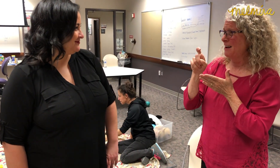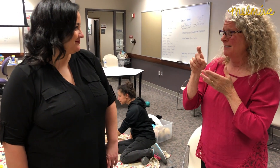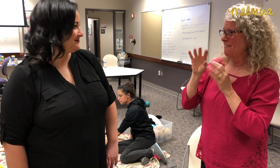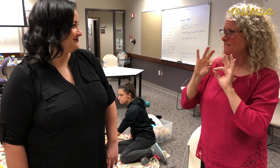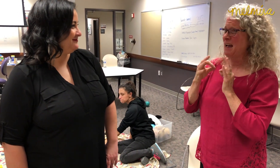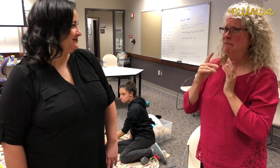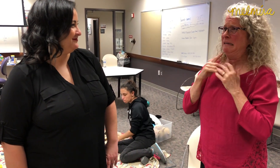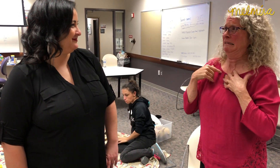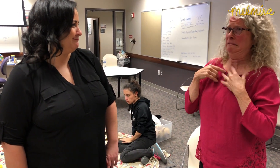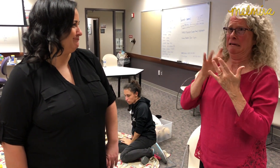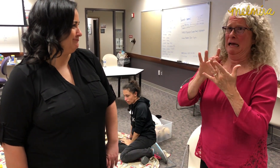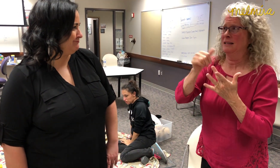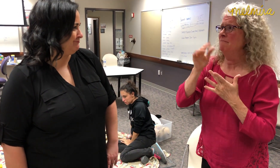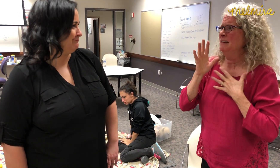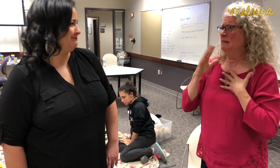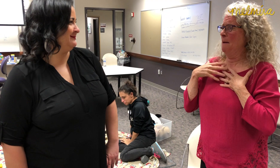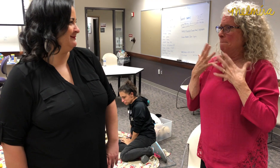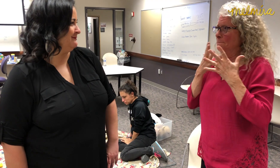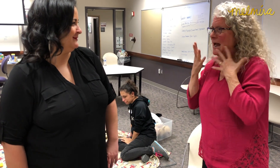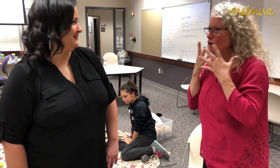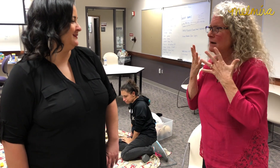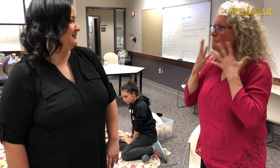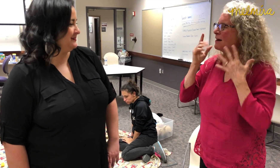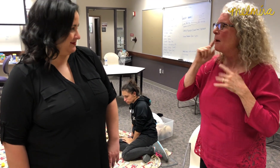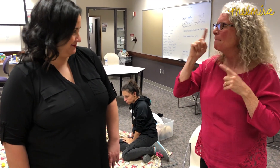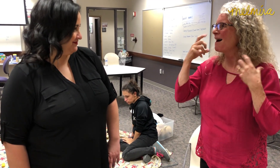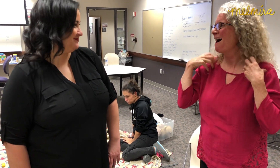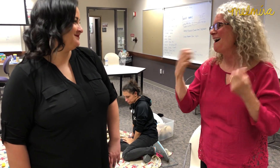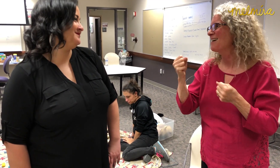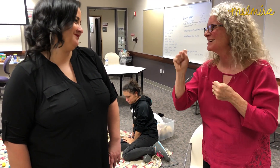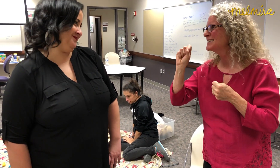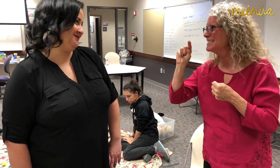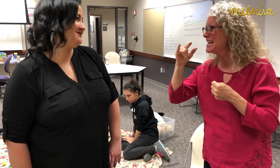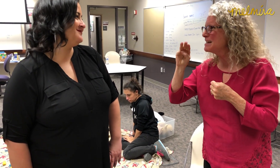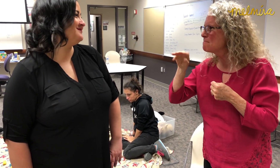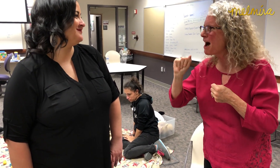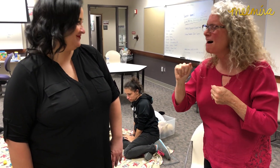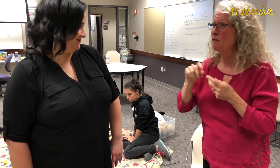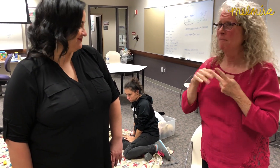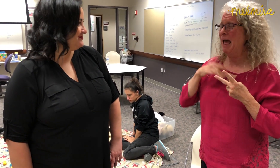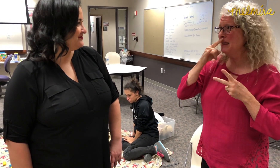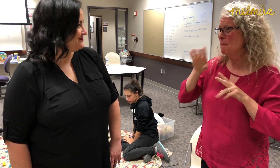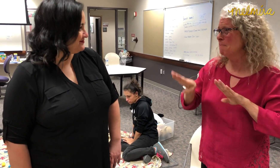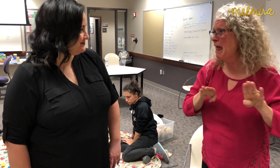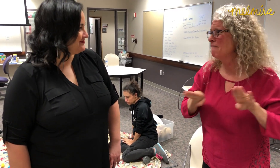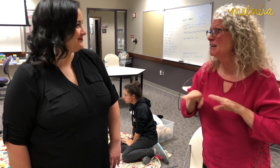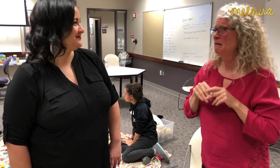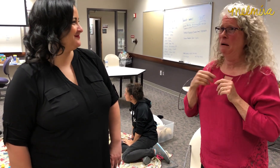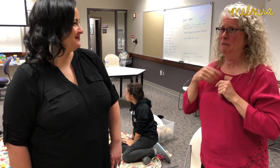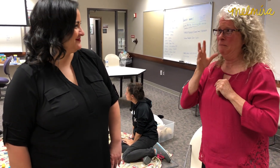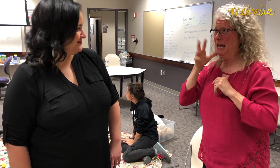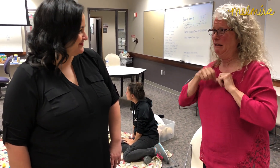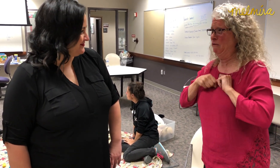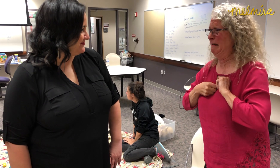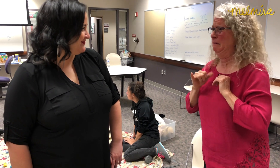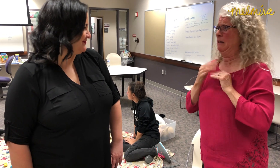Peppa. Granny and Grandpa have a little trick to collect the apples. Everybody hold on to the tree. On the